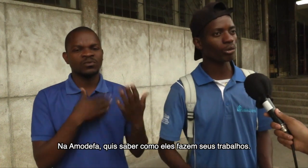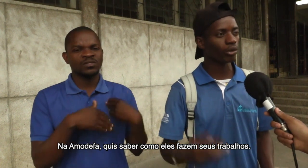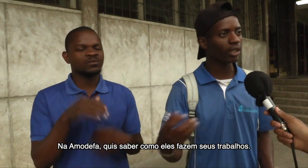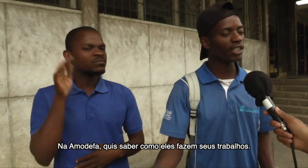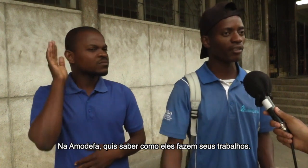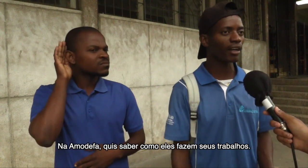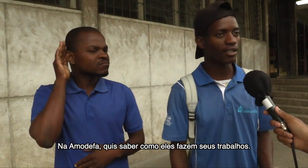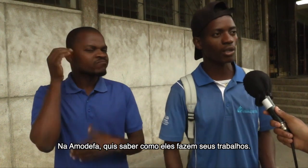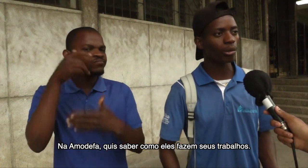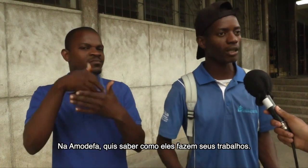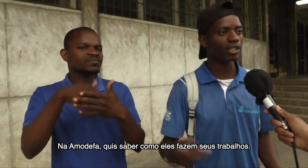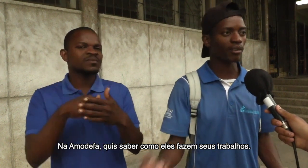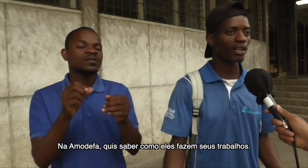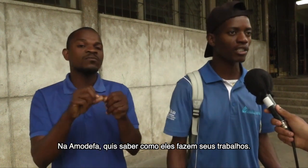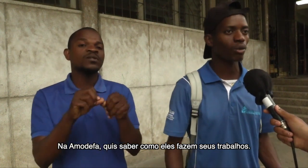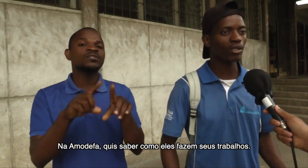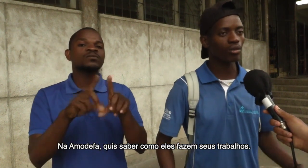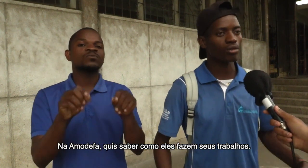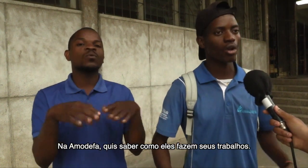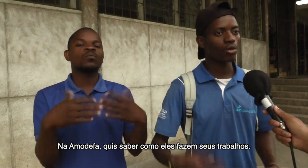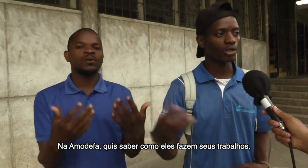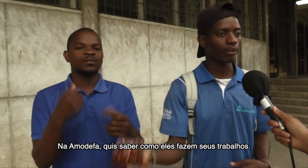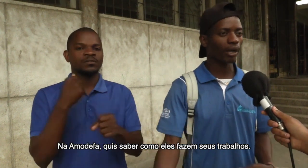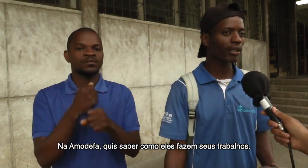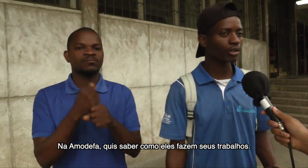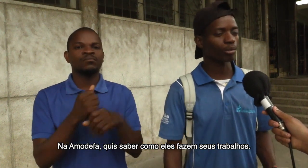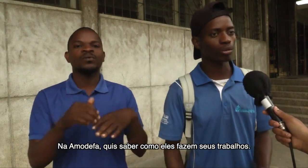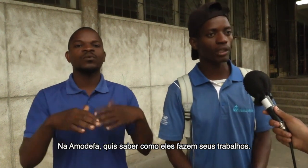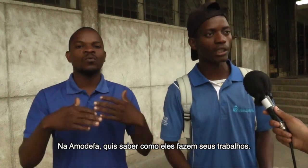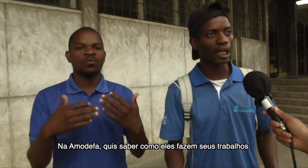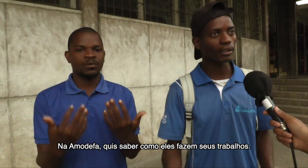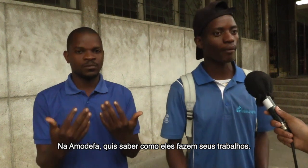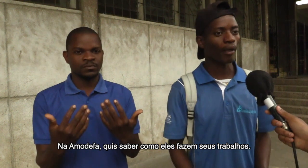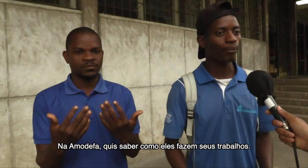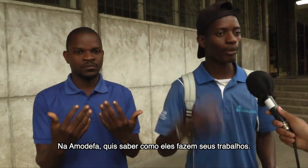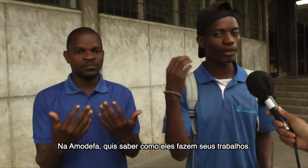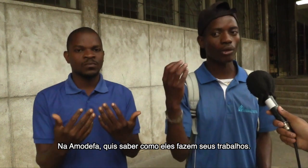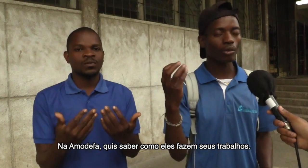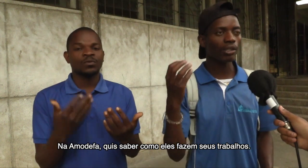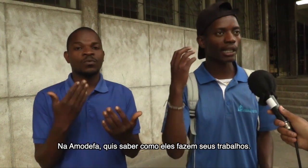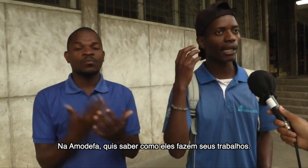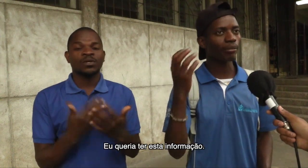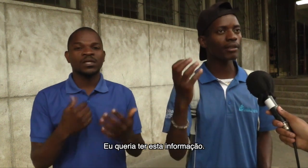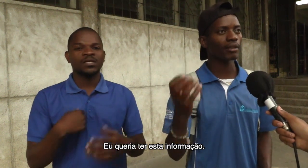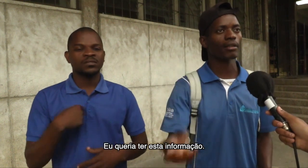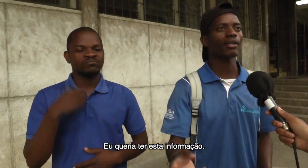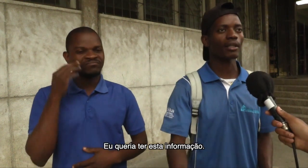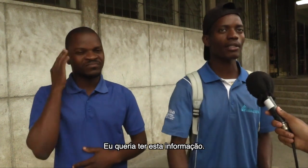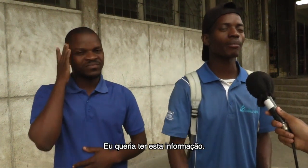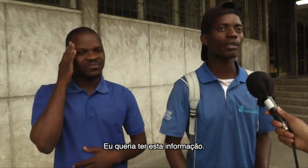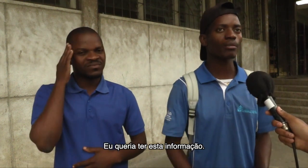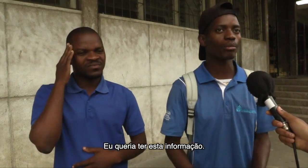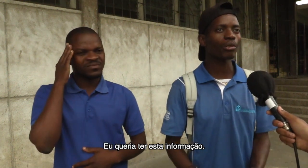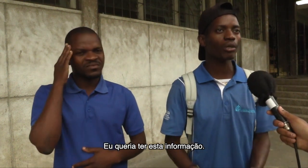mais sobre o que eles fazem, como é eles fazem, quais são os trabalhos, por aí em diante. Porque eu não tinha aquela mente de